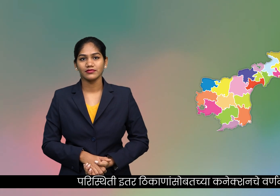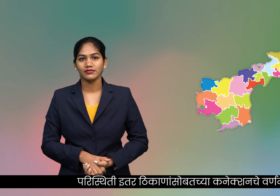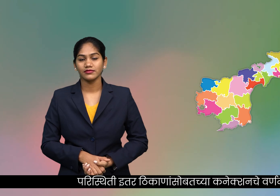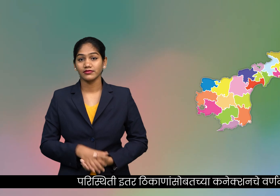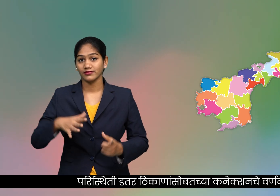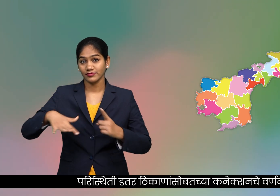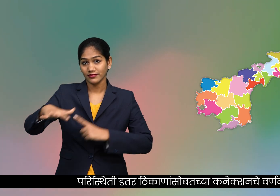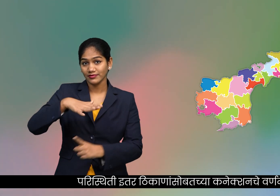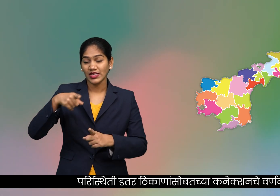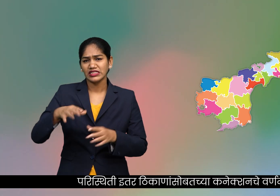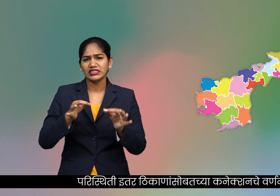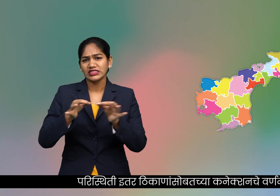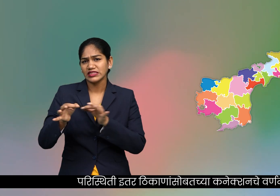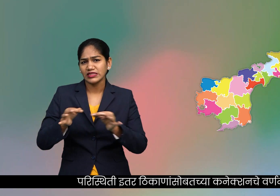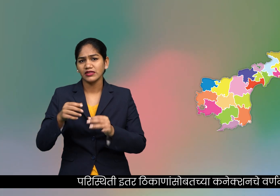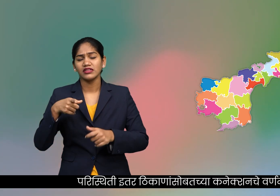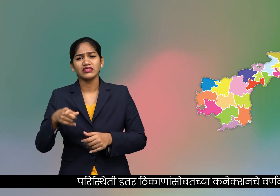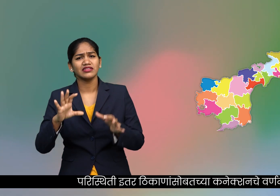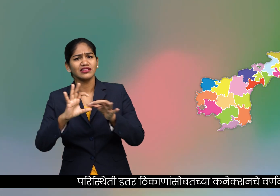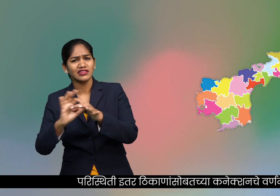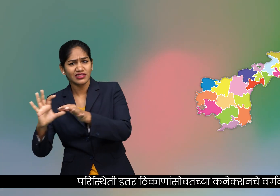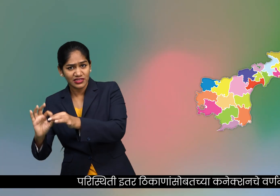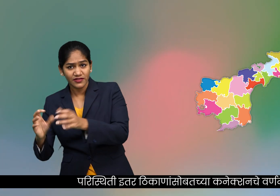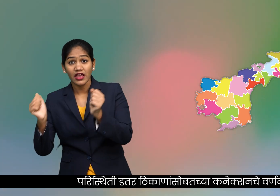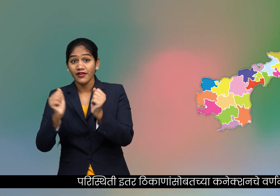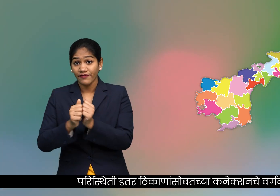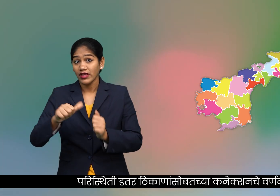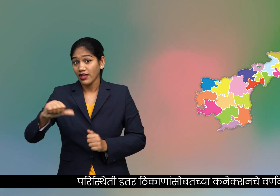परिस्थिती इतर ठिकाणांसोबतच्या कनेक्शनचे वर्णन करते.